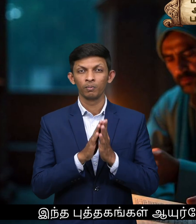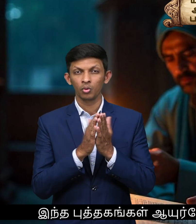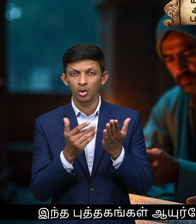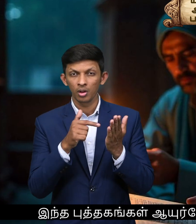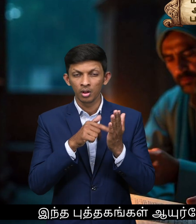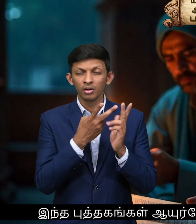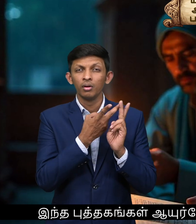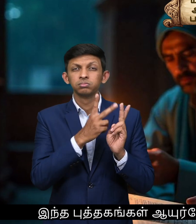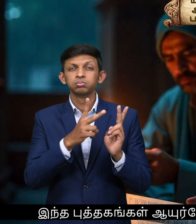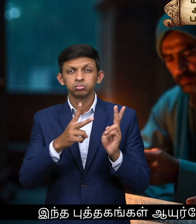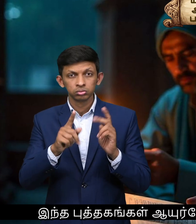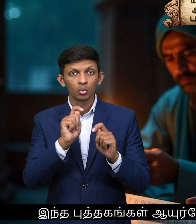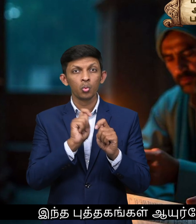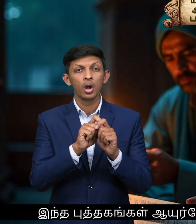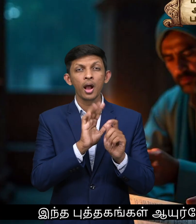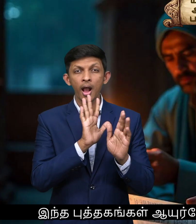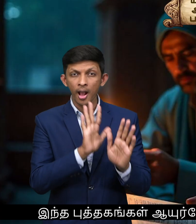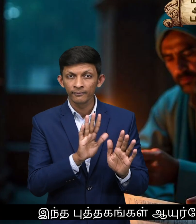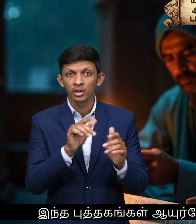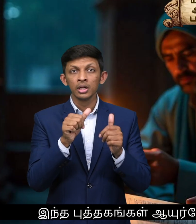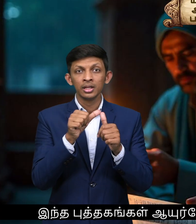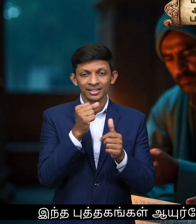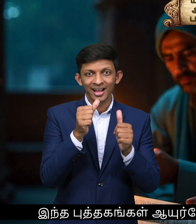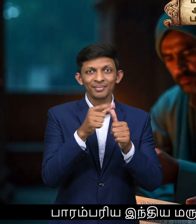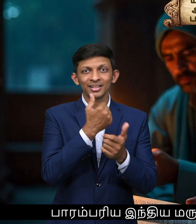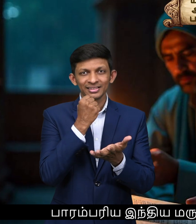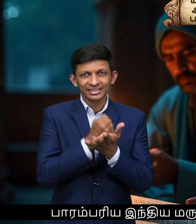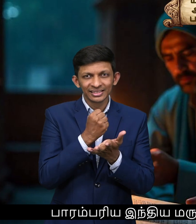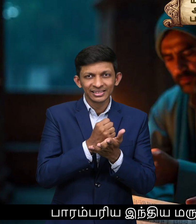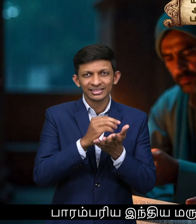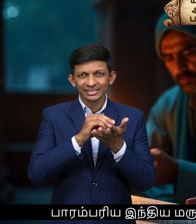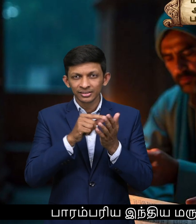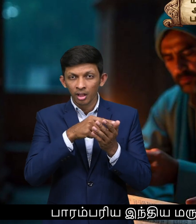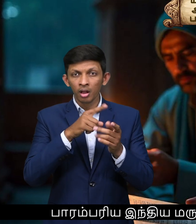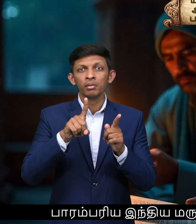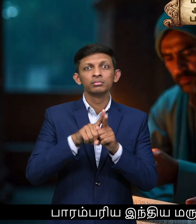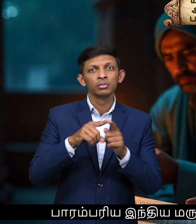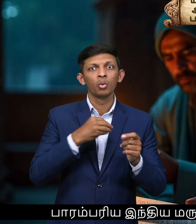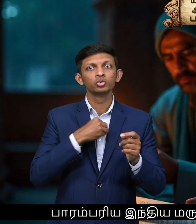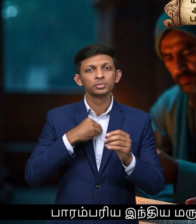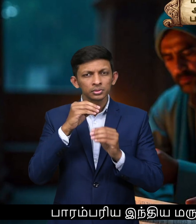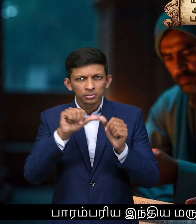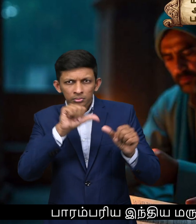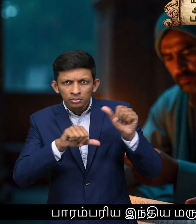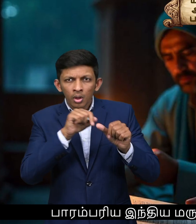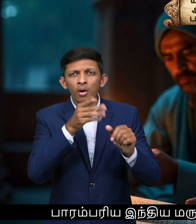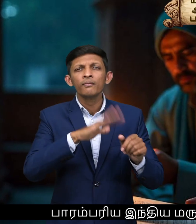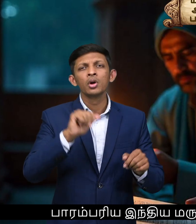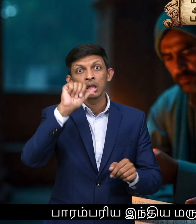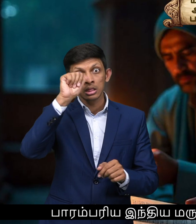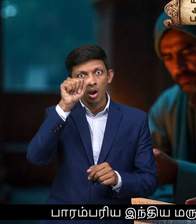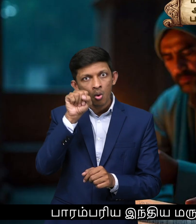இந்த புத்தகங்கள் ஆயுர்வேதத்தின் அடித்தளத்தை அமைத்தன. பாரம்பரிய இந்திய மருத்துவ முறை மற்றும்